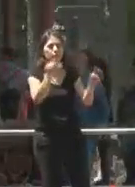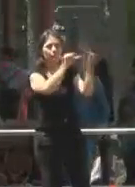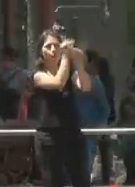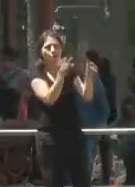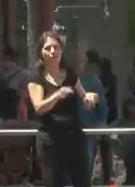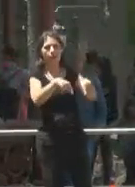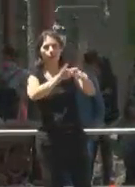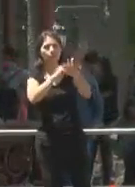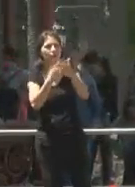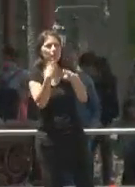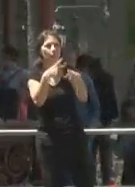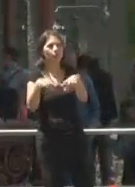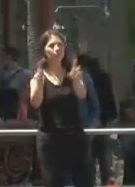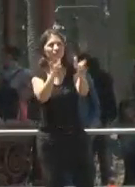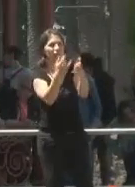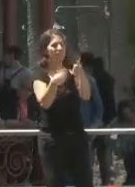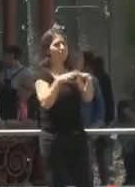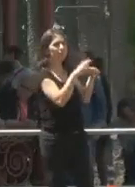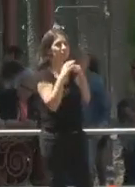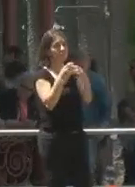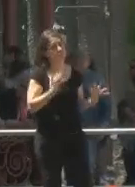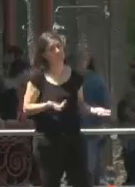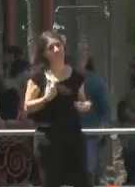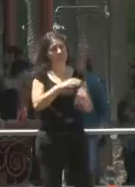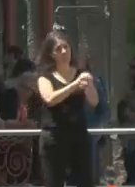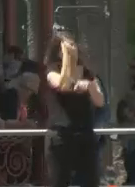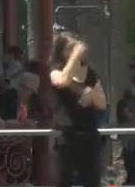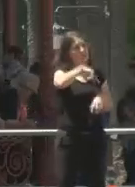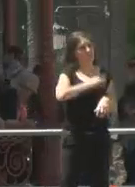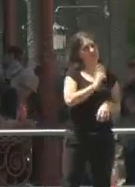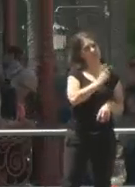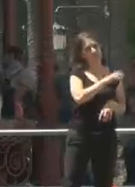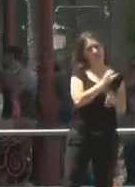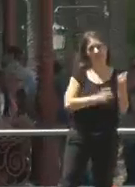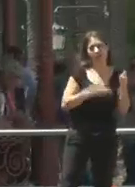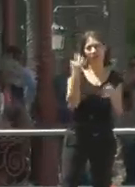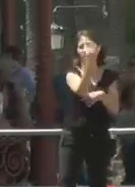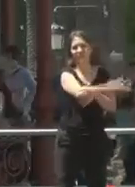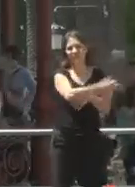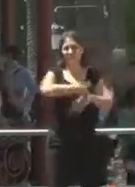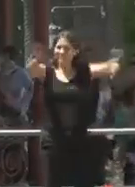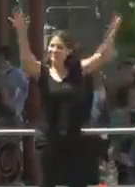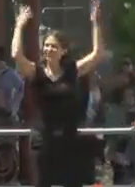proyectos políticos colectivos. Uno de ellos es nuestro amigo Xulio, con vosotros, Xulio Ferreira.